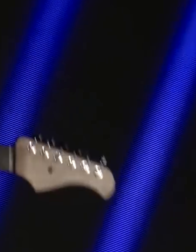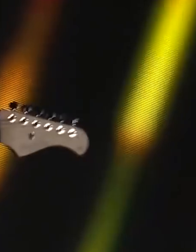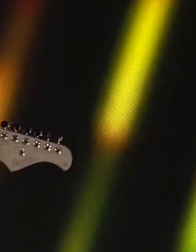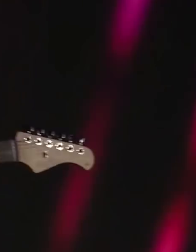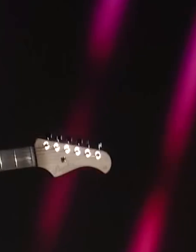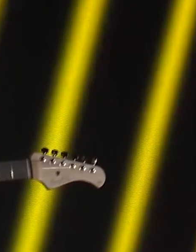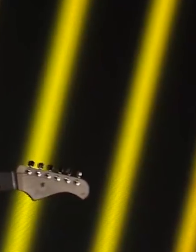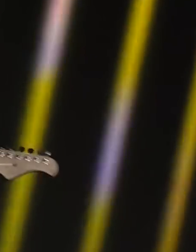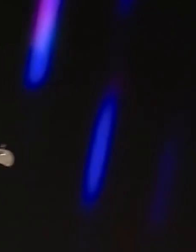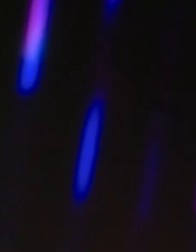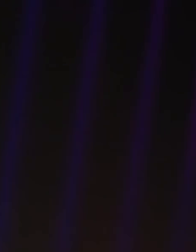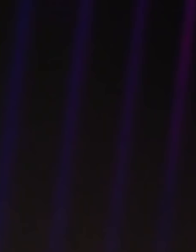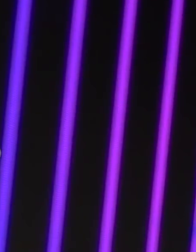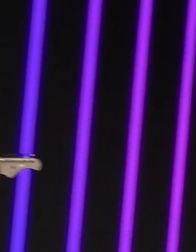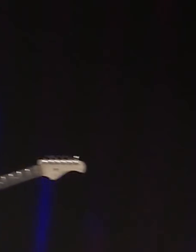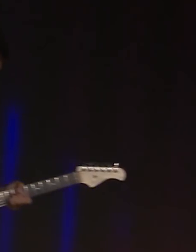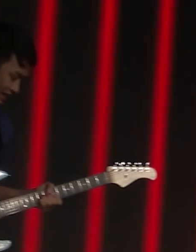adalah